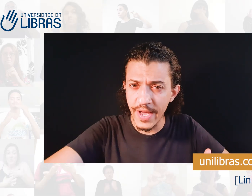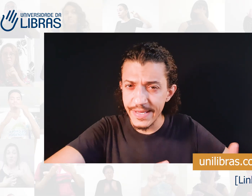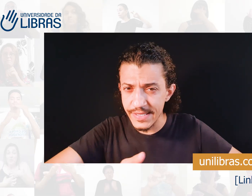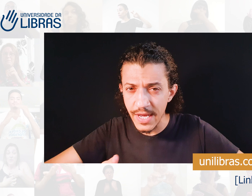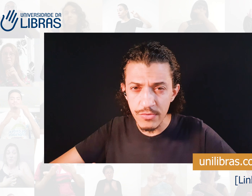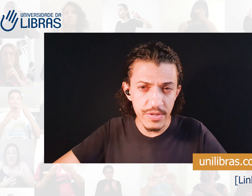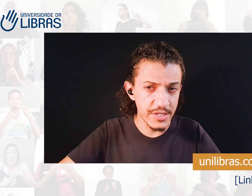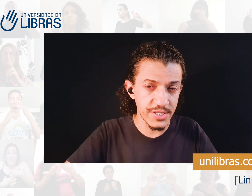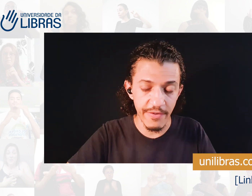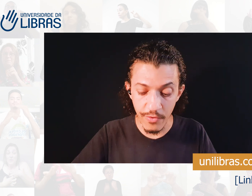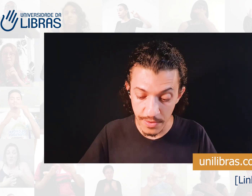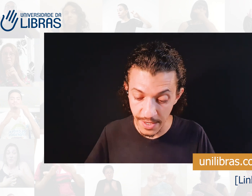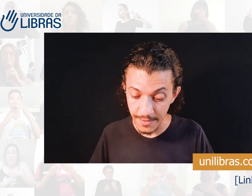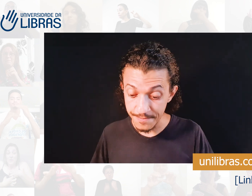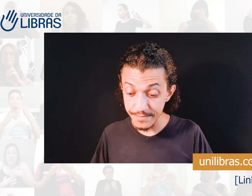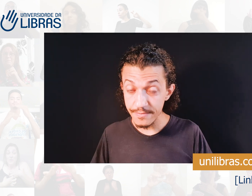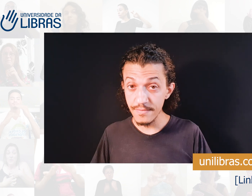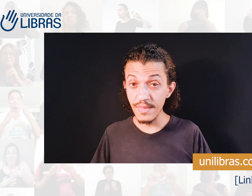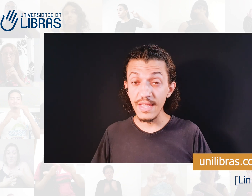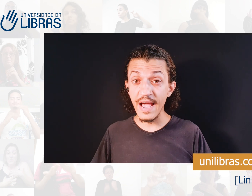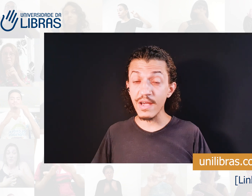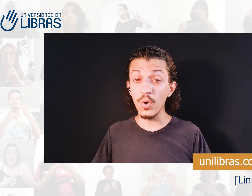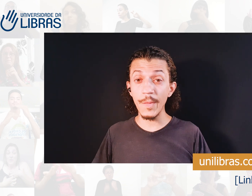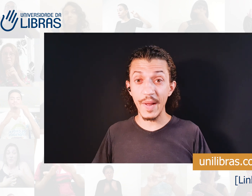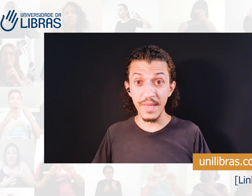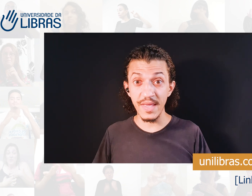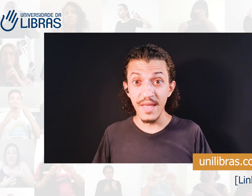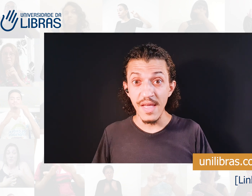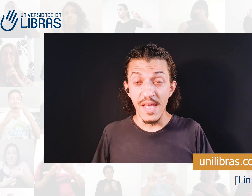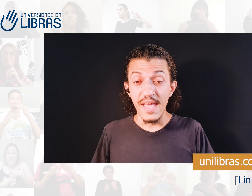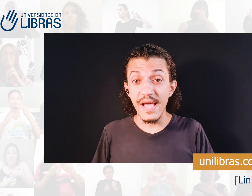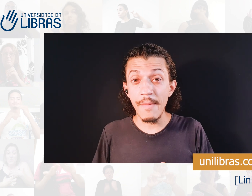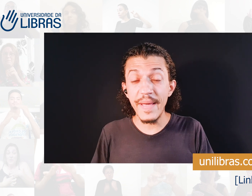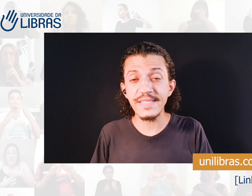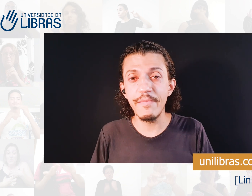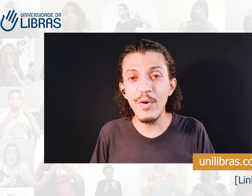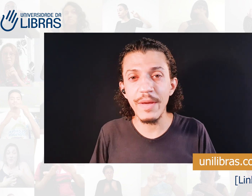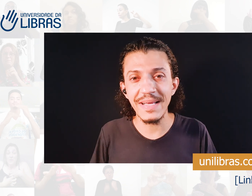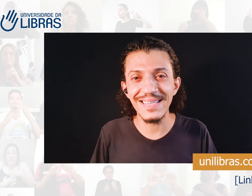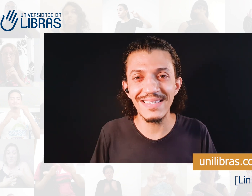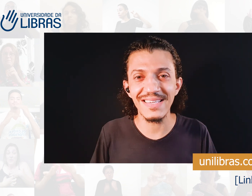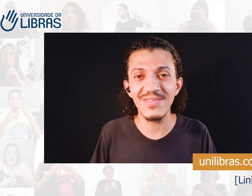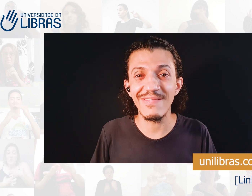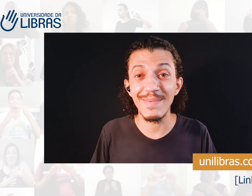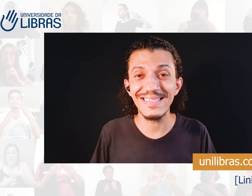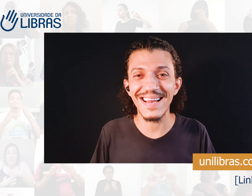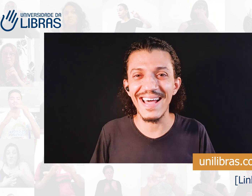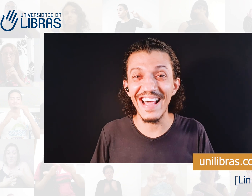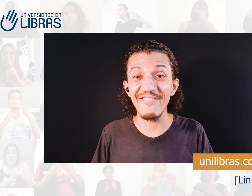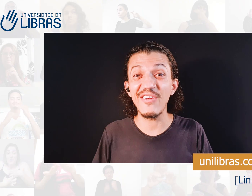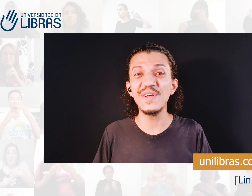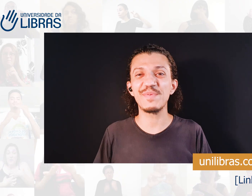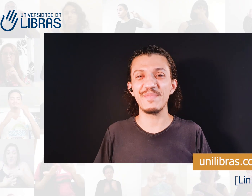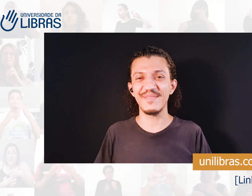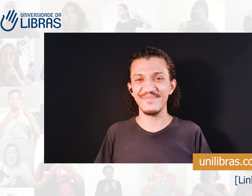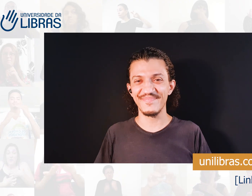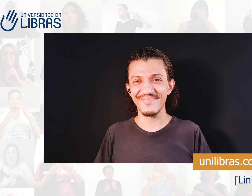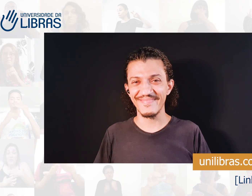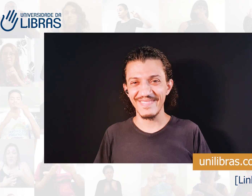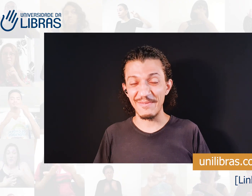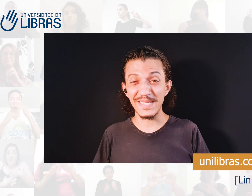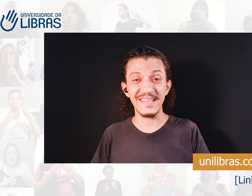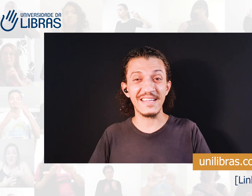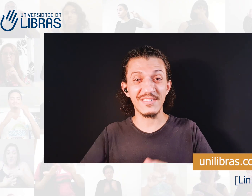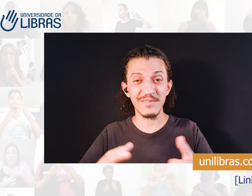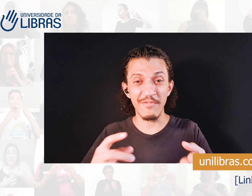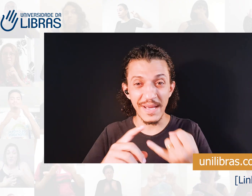Raquel e organizando tudo que a gente estava encontrando, que a Raquel olhou para mim e ela percebeu que a minha sinalização estava mais clara, e ela falou isso para mim,